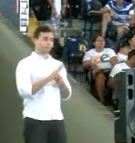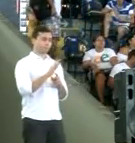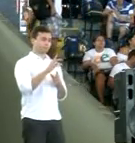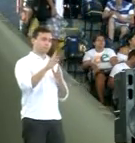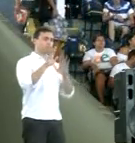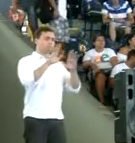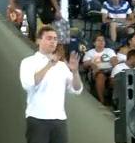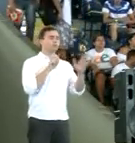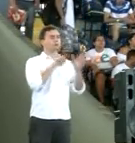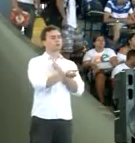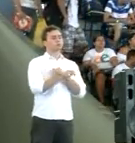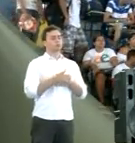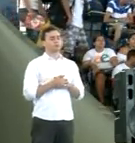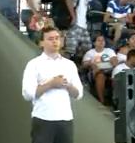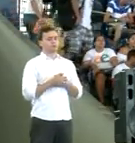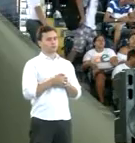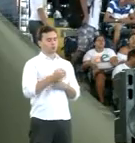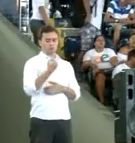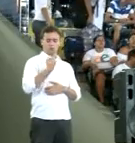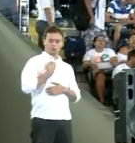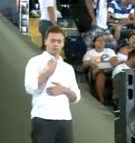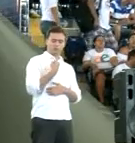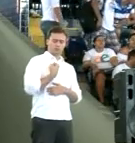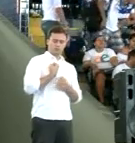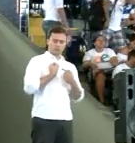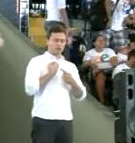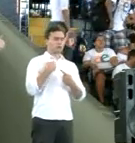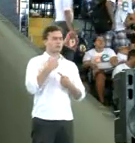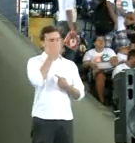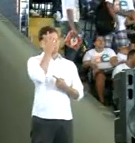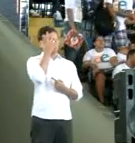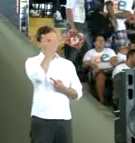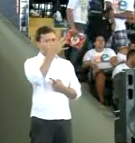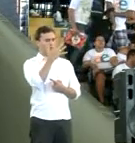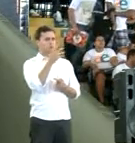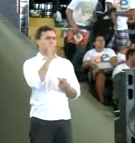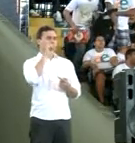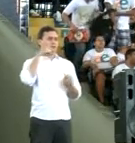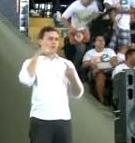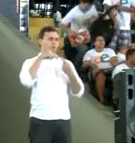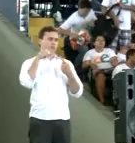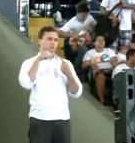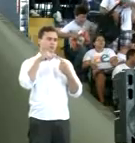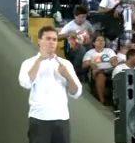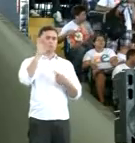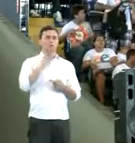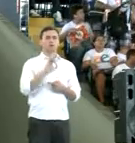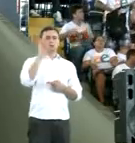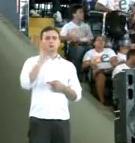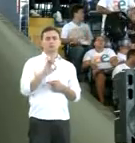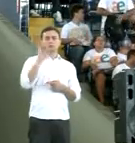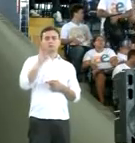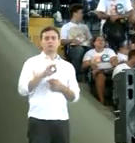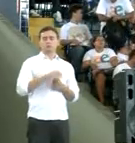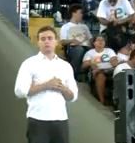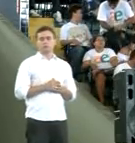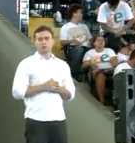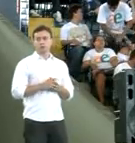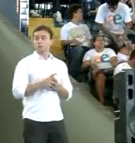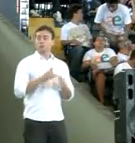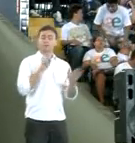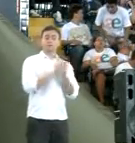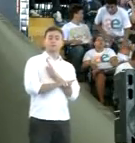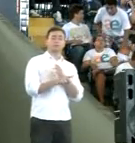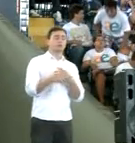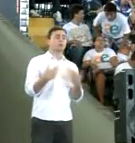o número mais fácil para se trabalhar em termos percentuais? Fulano tem um salário, aumentou